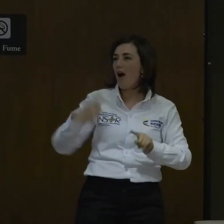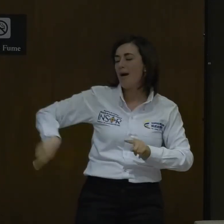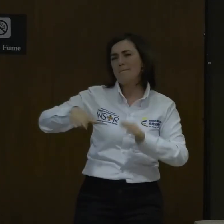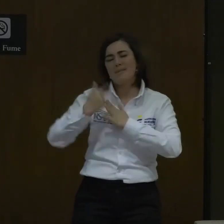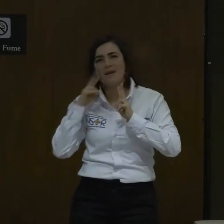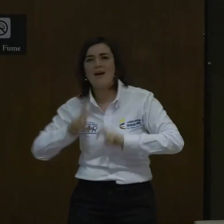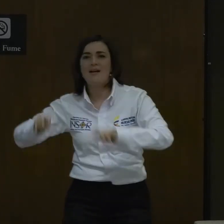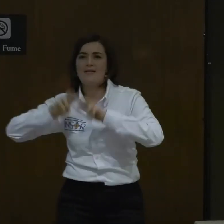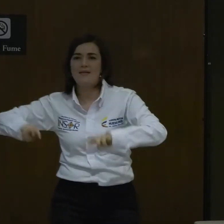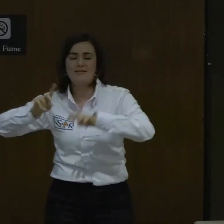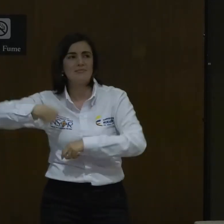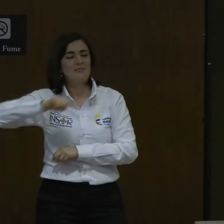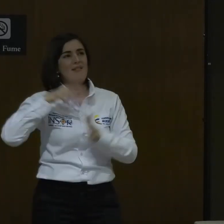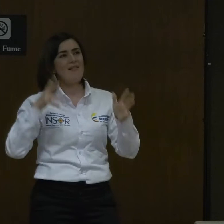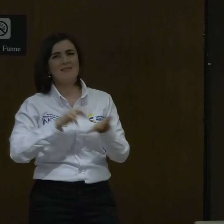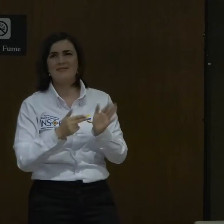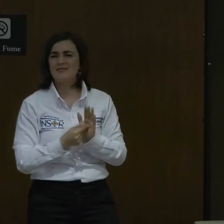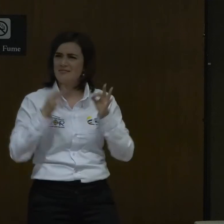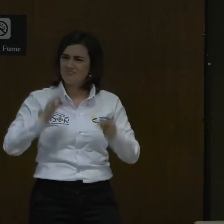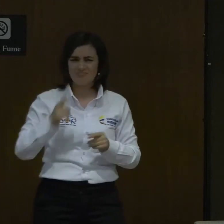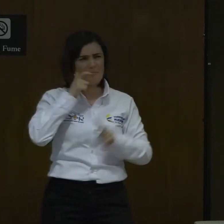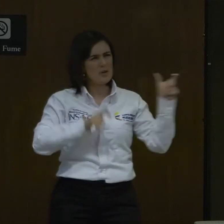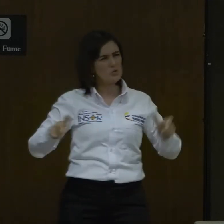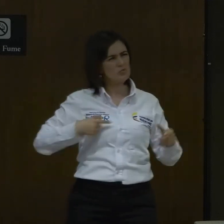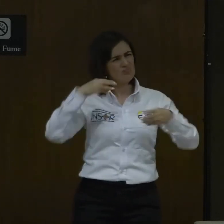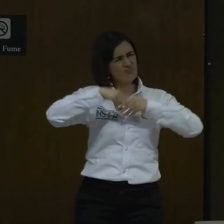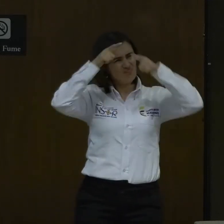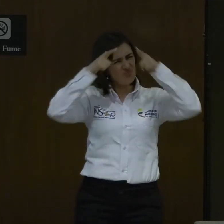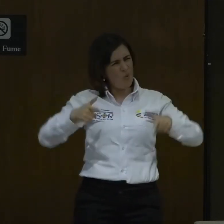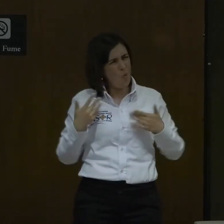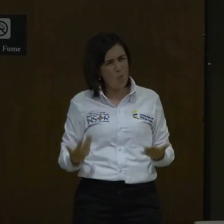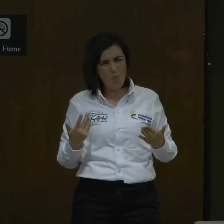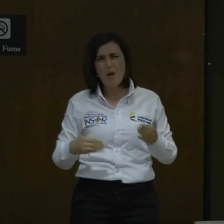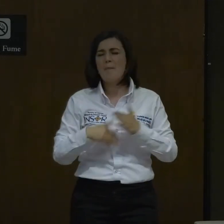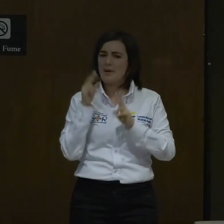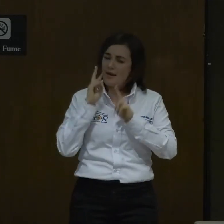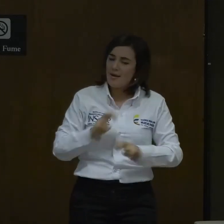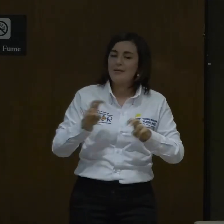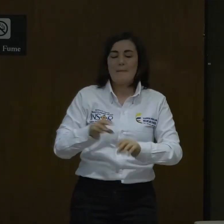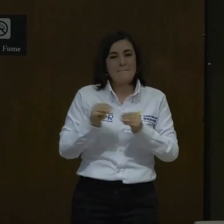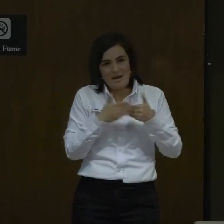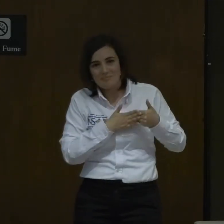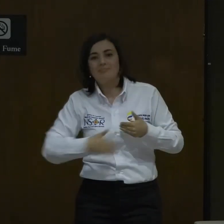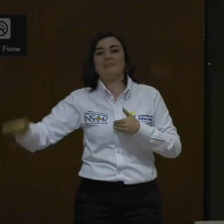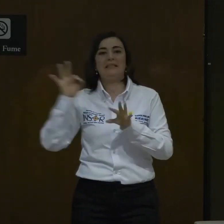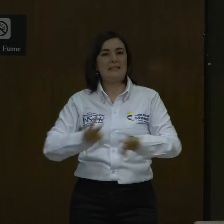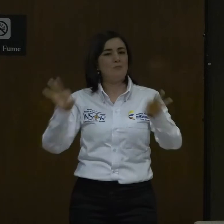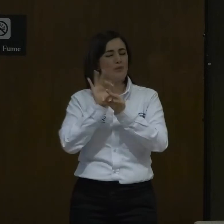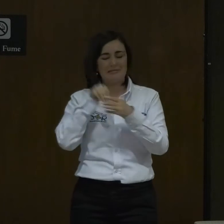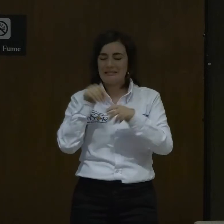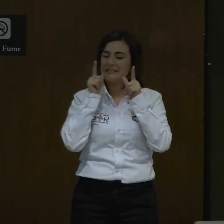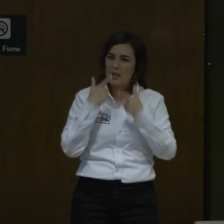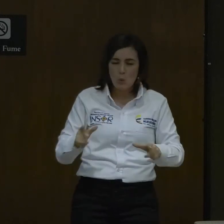en nuestro entendimiento de lo que es el lenguaje humano y en la investigación, en el campo de la lingüística.